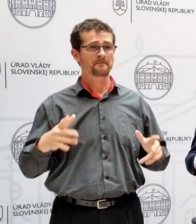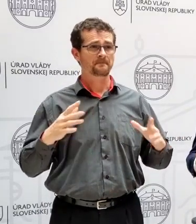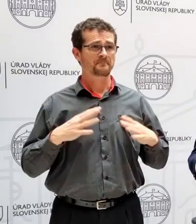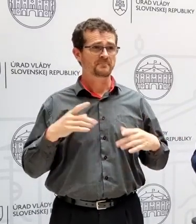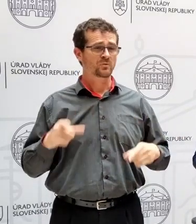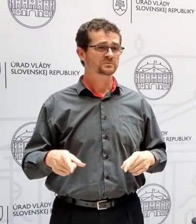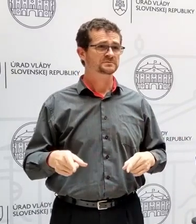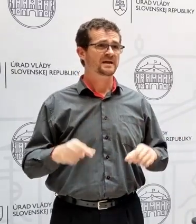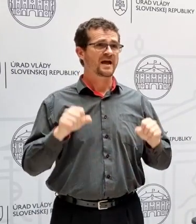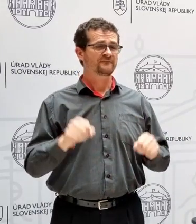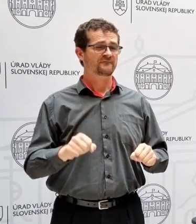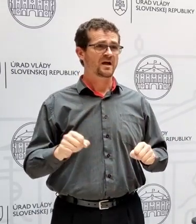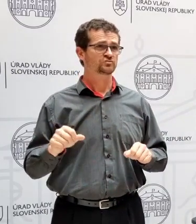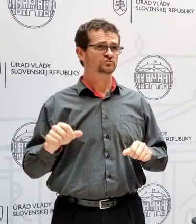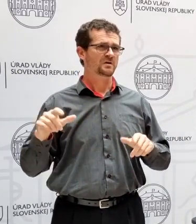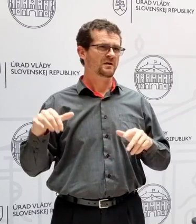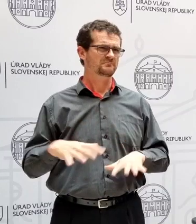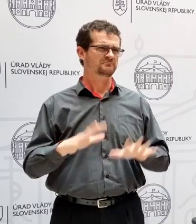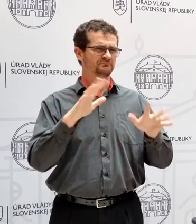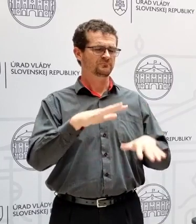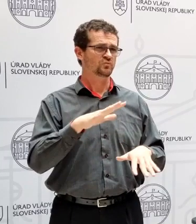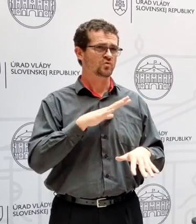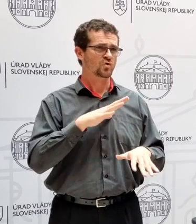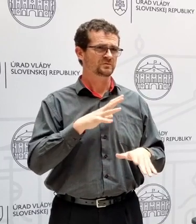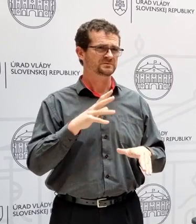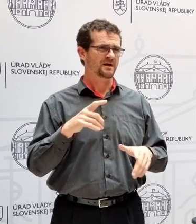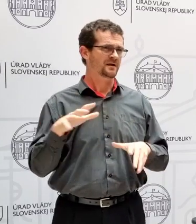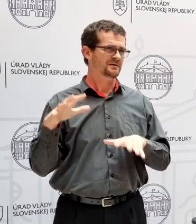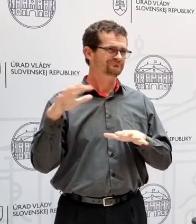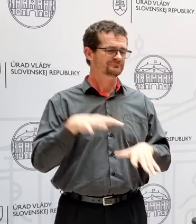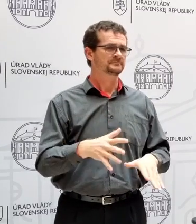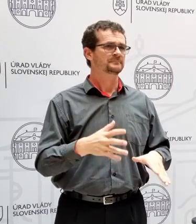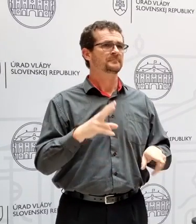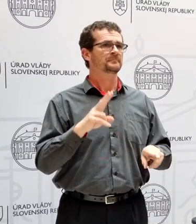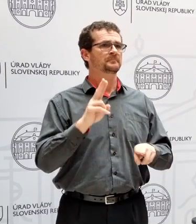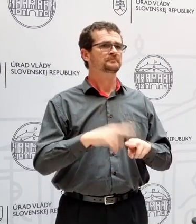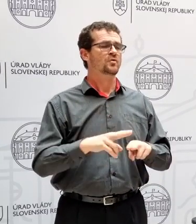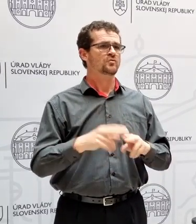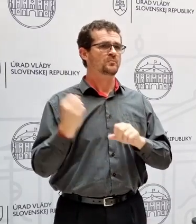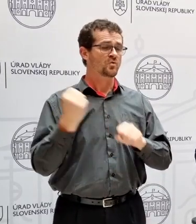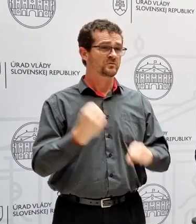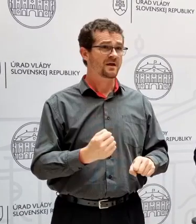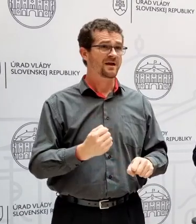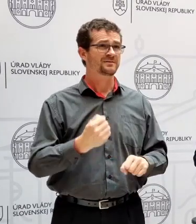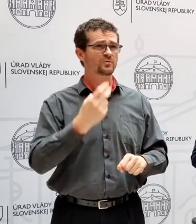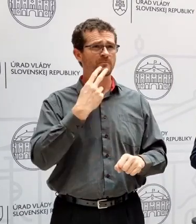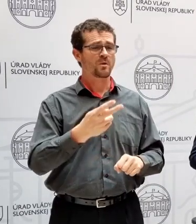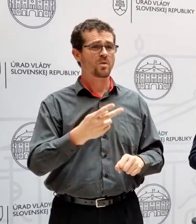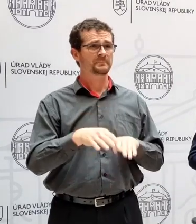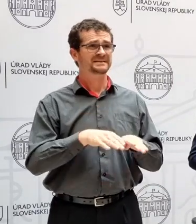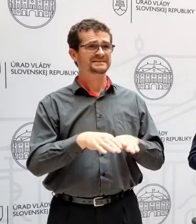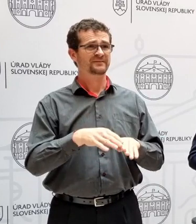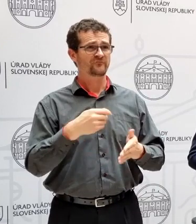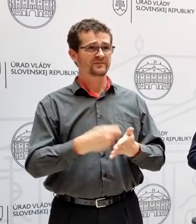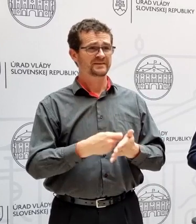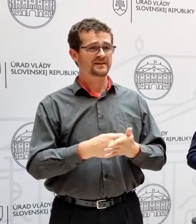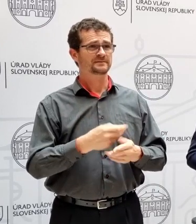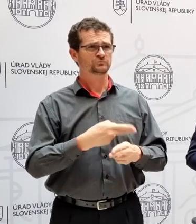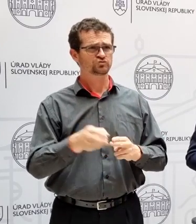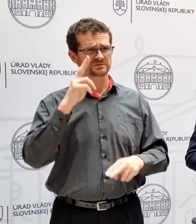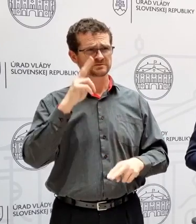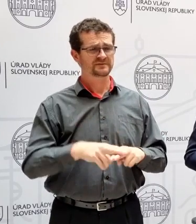lebo vážne sa na nás valí tsunami a potom nech to dotiahnu. Ale z pohľadu ministerstva financií mám